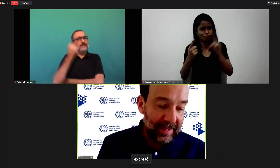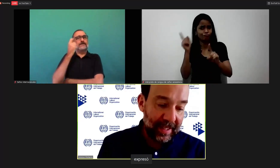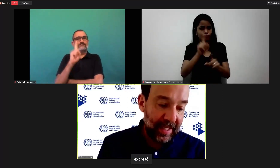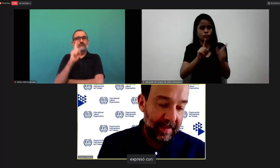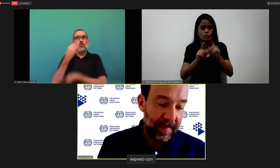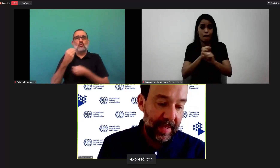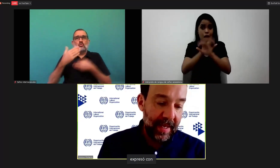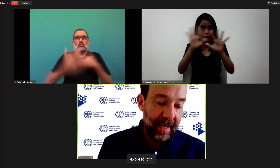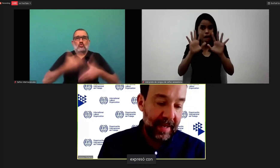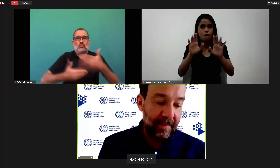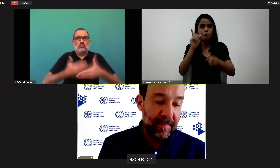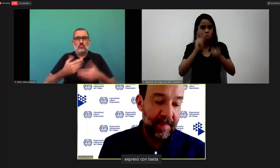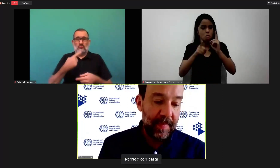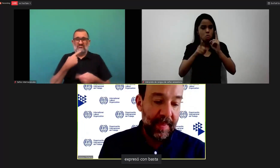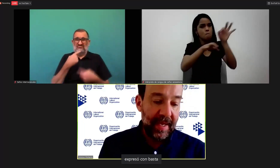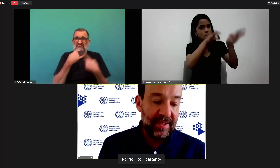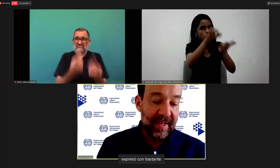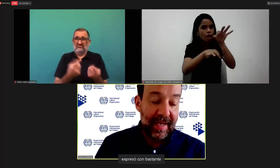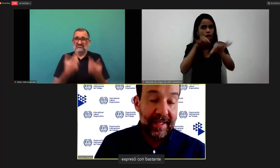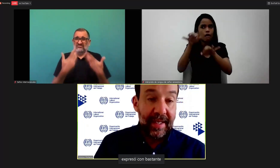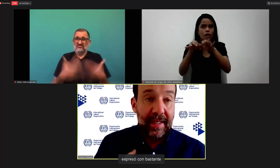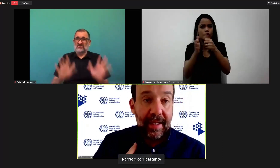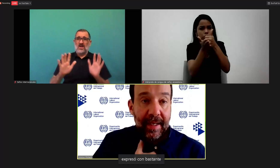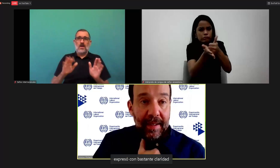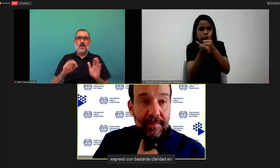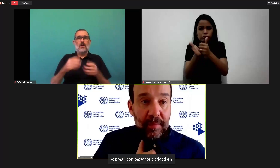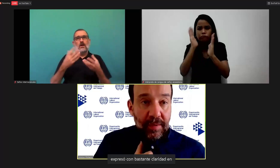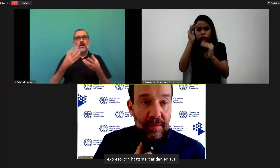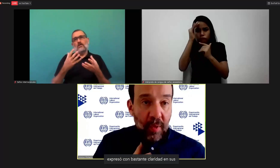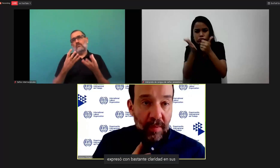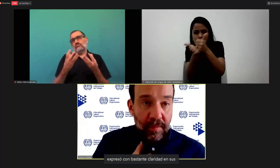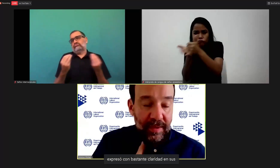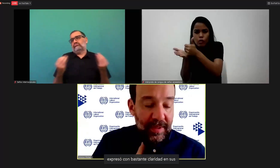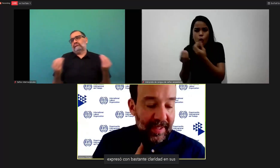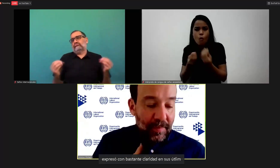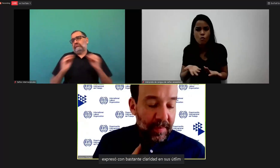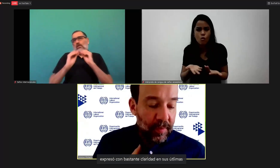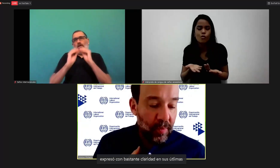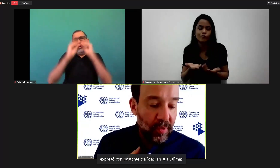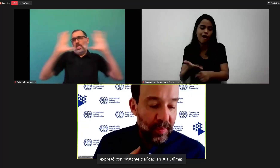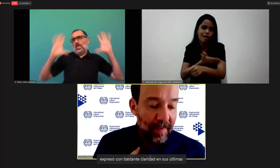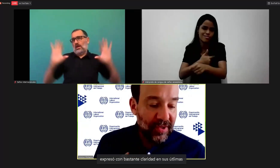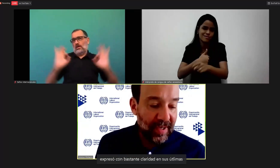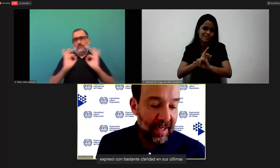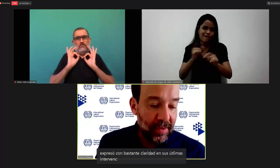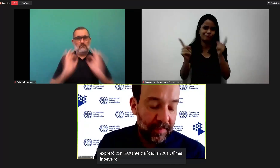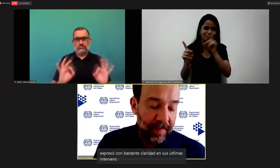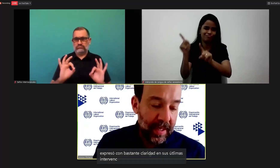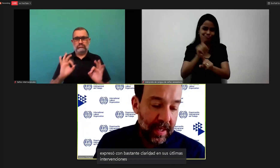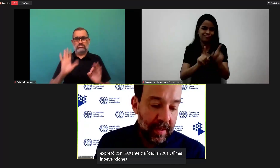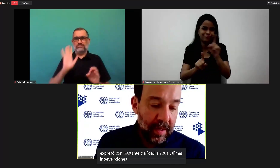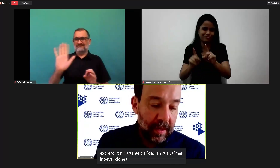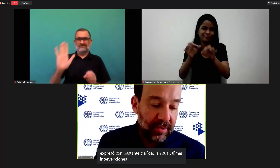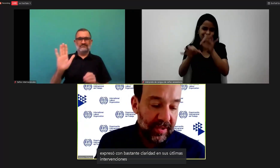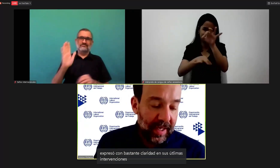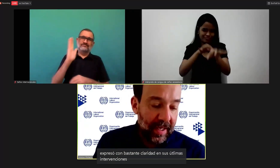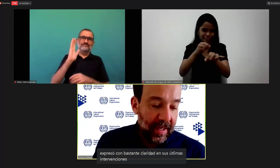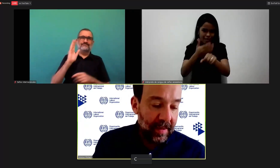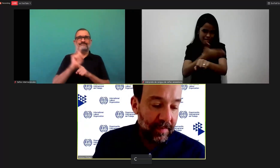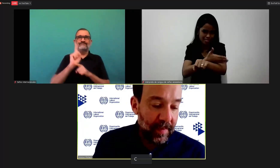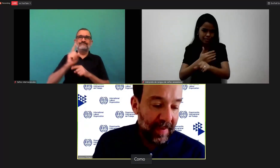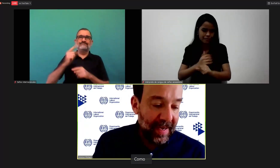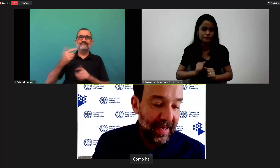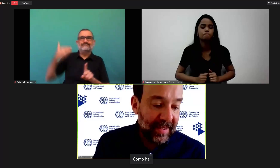para decirles que es verdad que está muy, como han mencionado